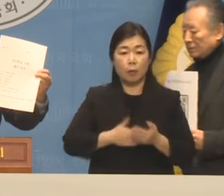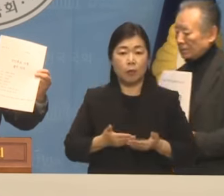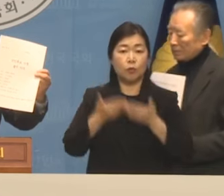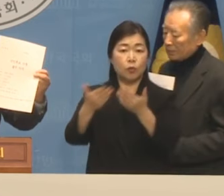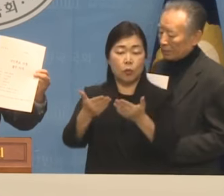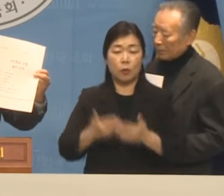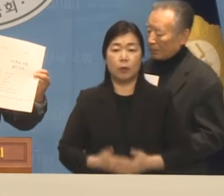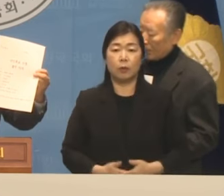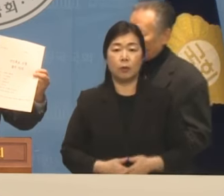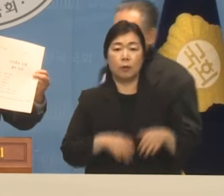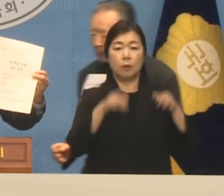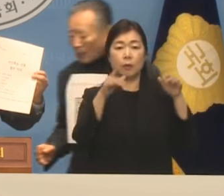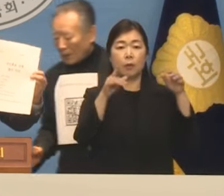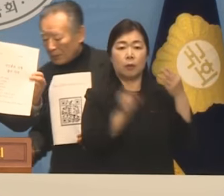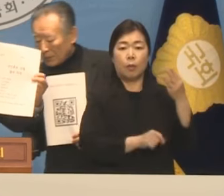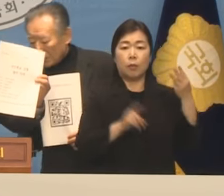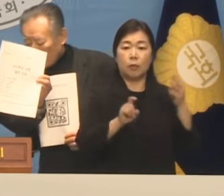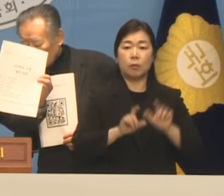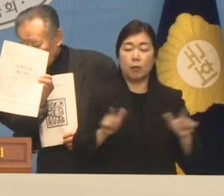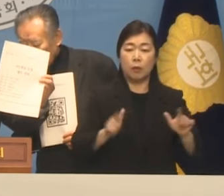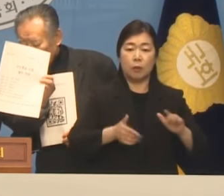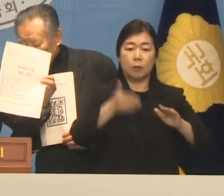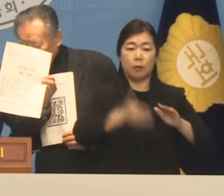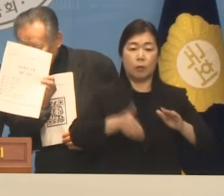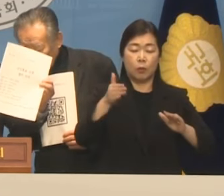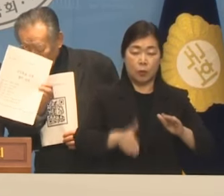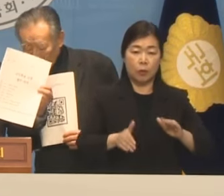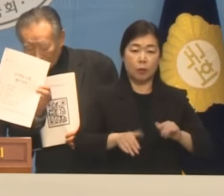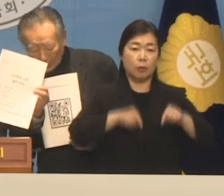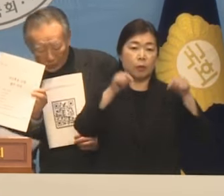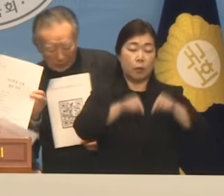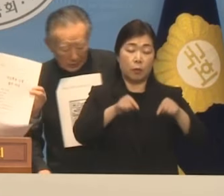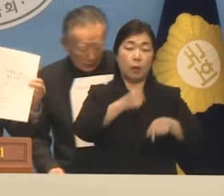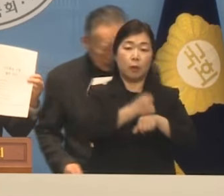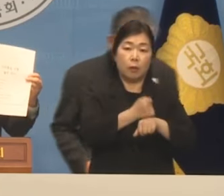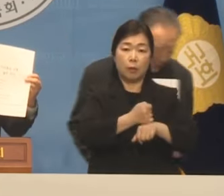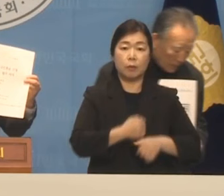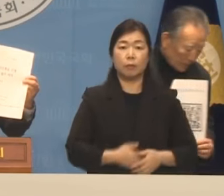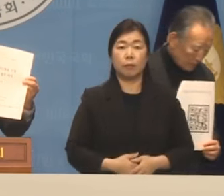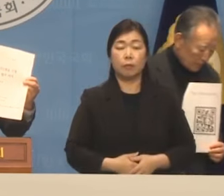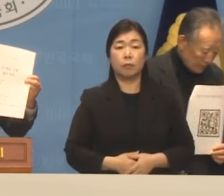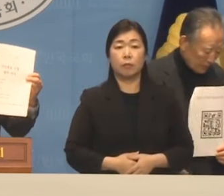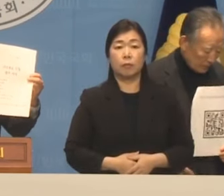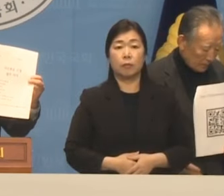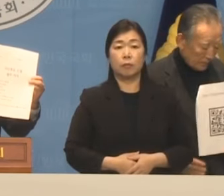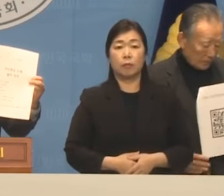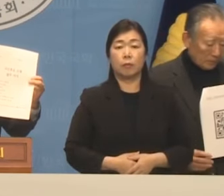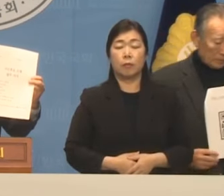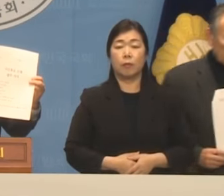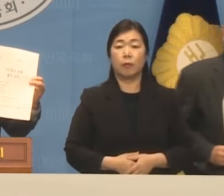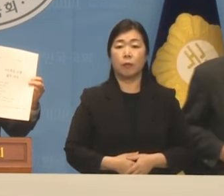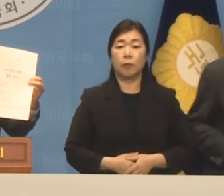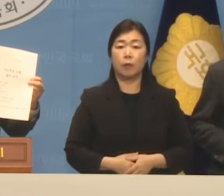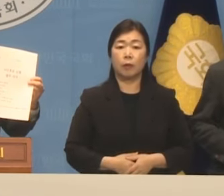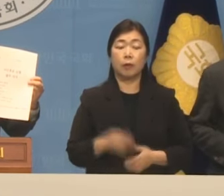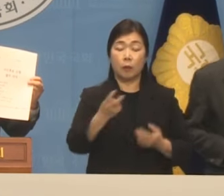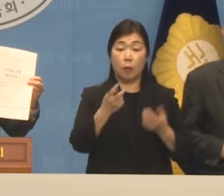1시에 공개 오디션 방식으로 리뷰한 서류를 추가로 그렇게 그